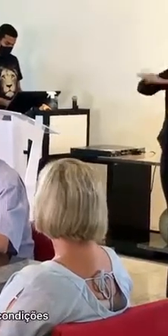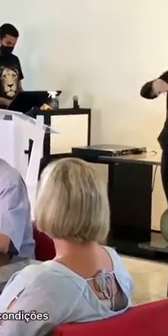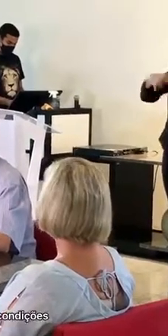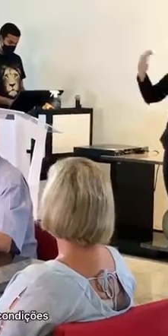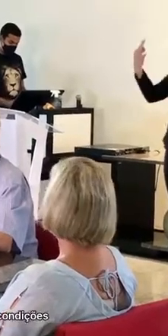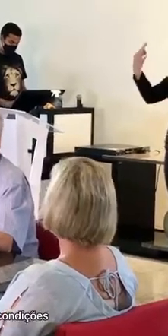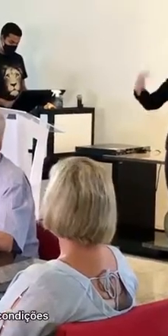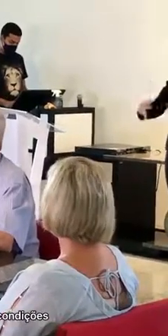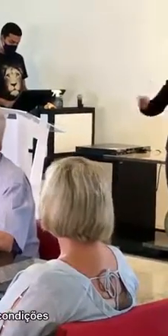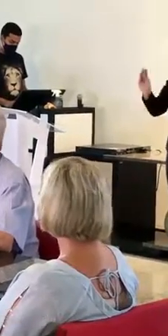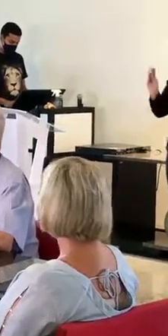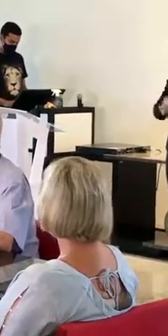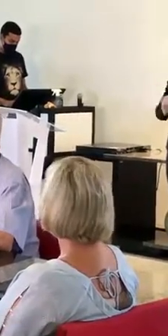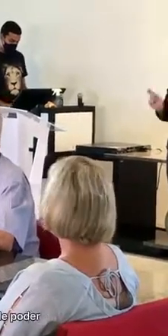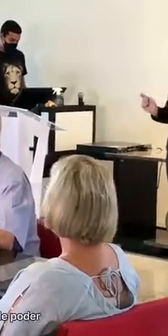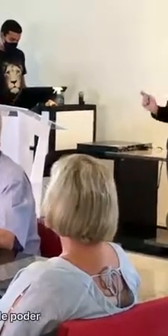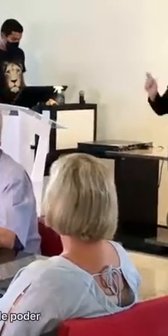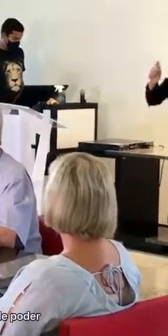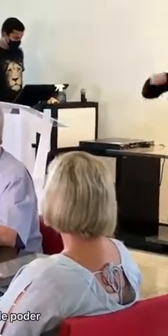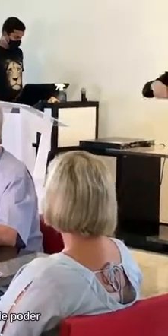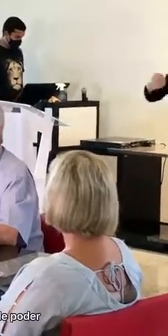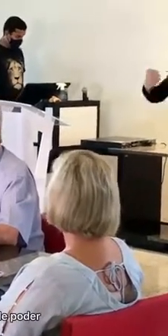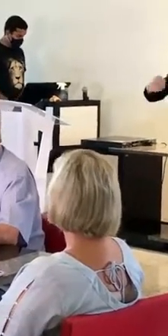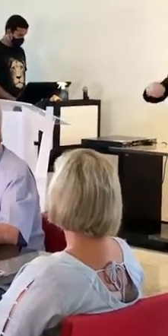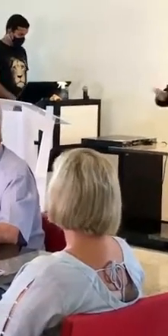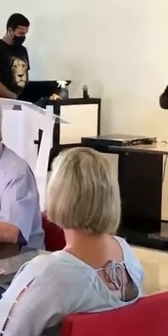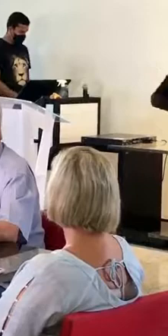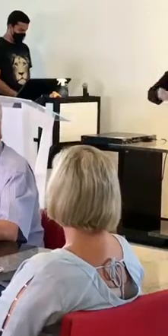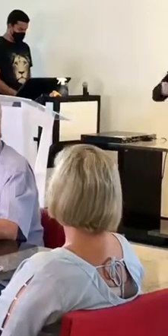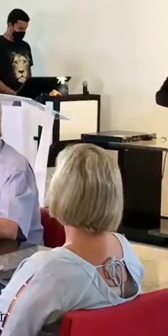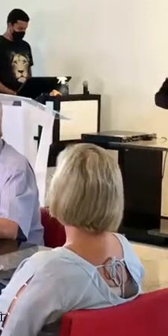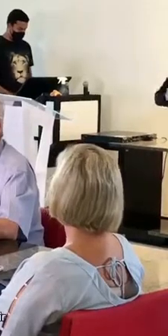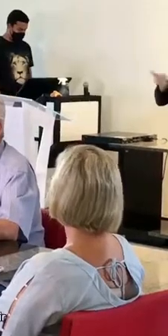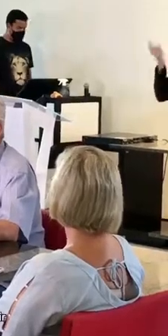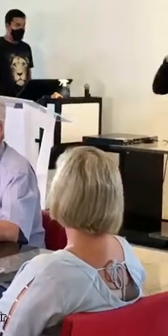por falta de ter as condições necessárias de poder